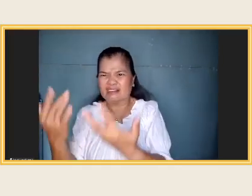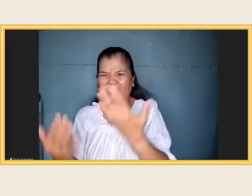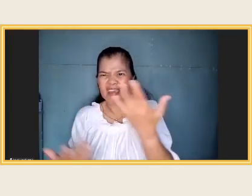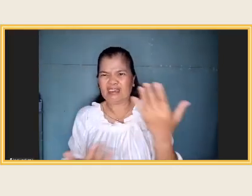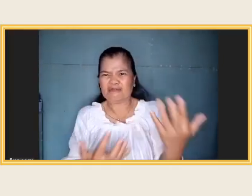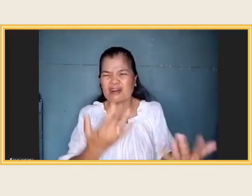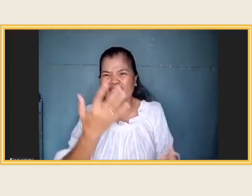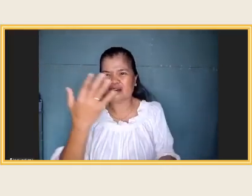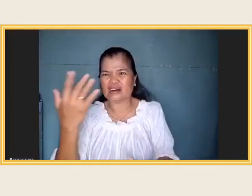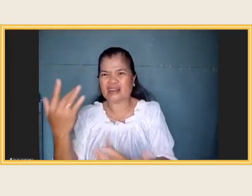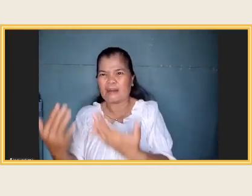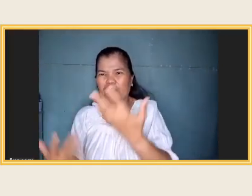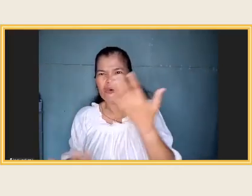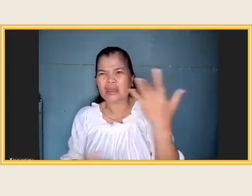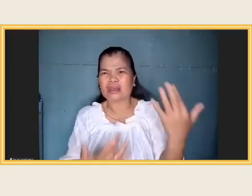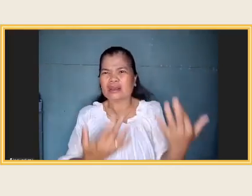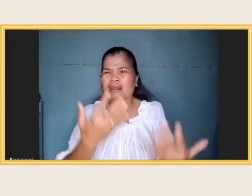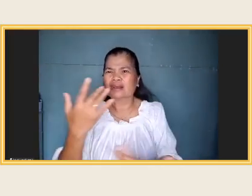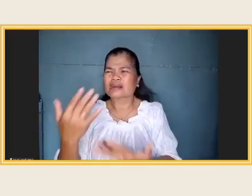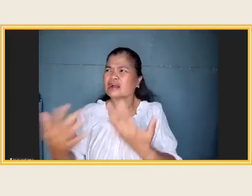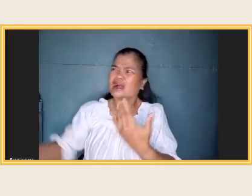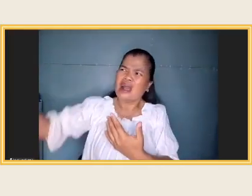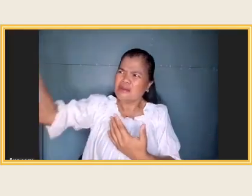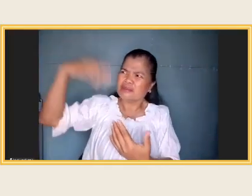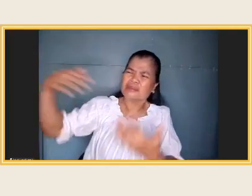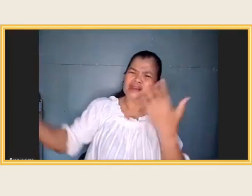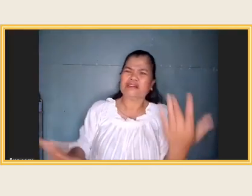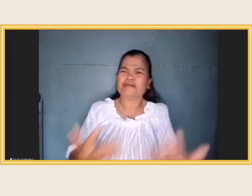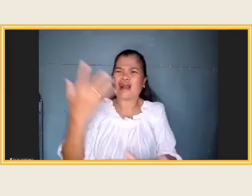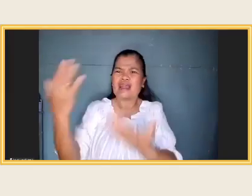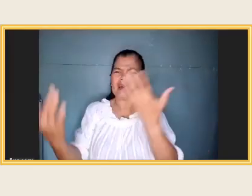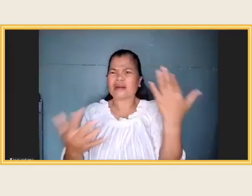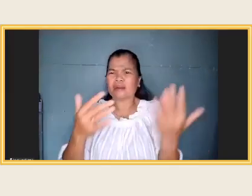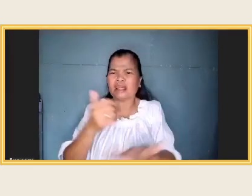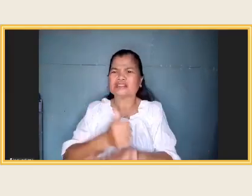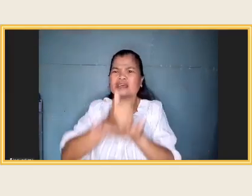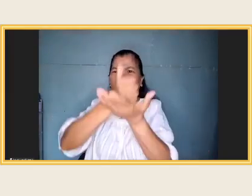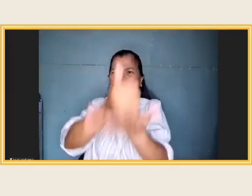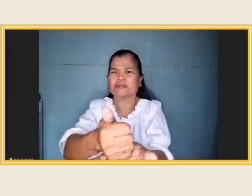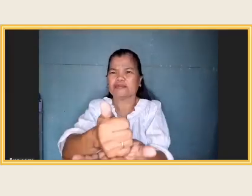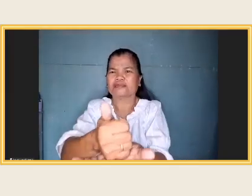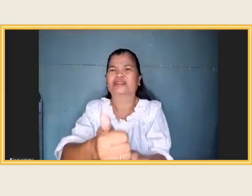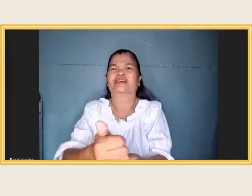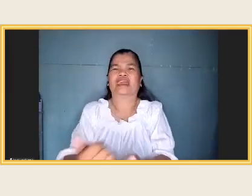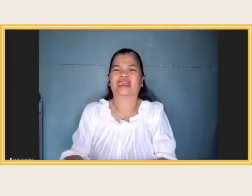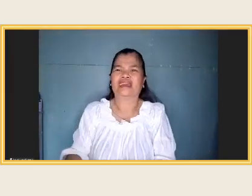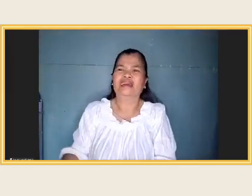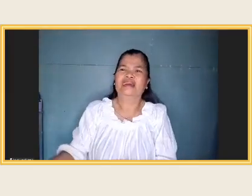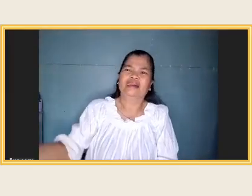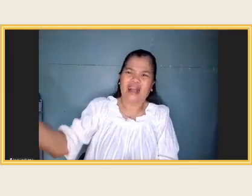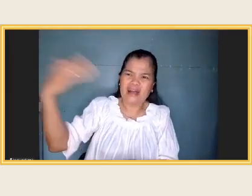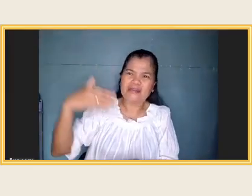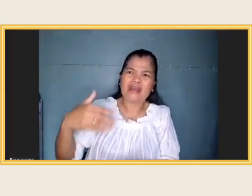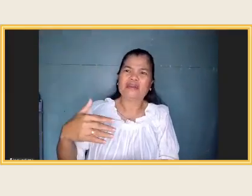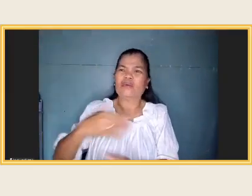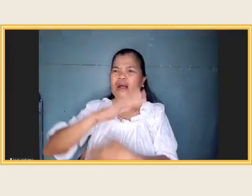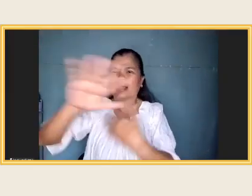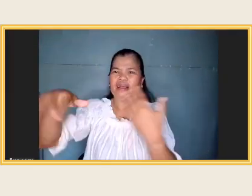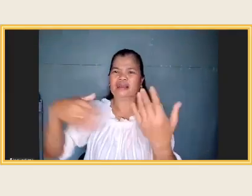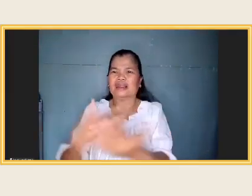fire. Okay, fire. Apoy. Come, there's a fire. Let's help. Okay,